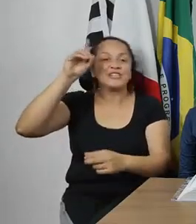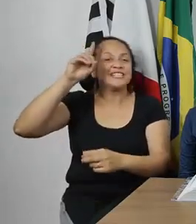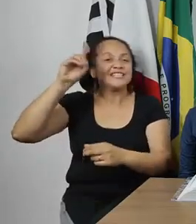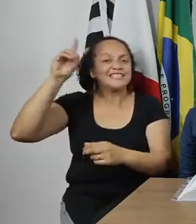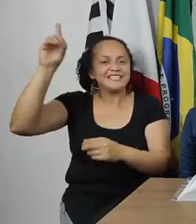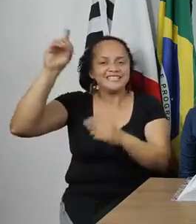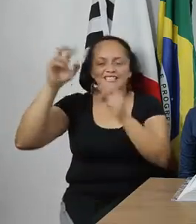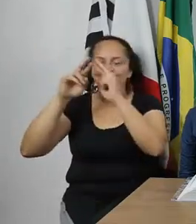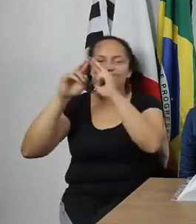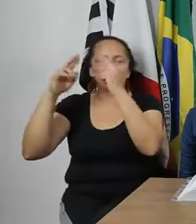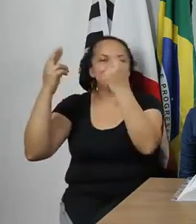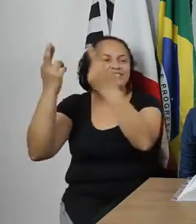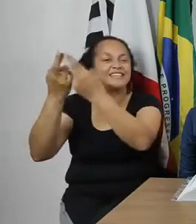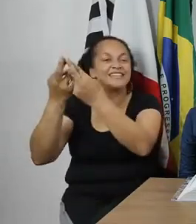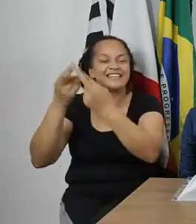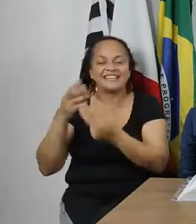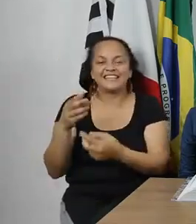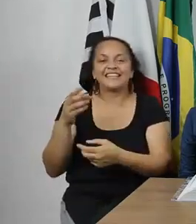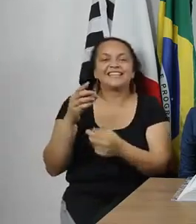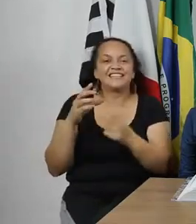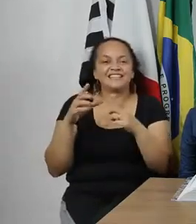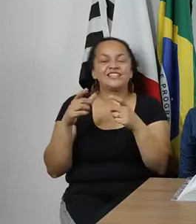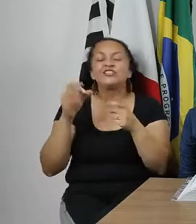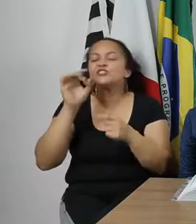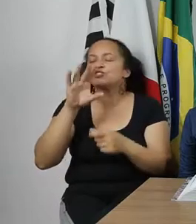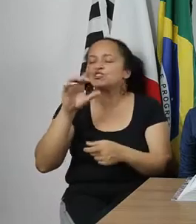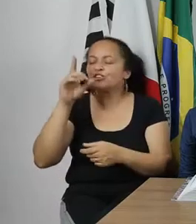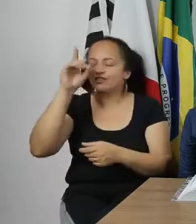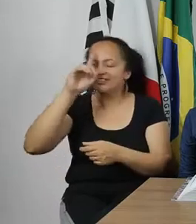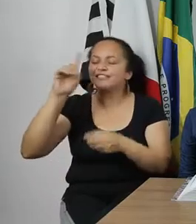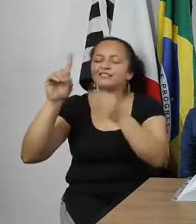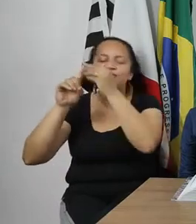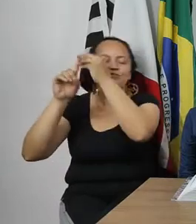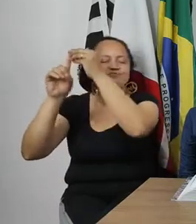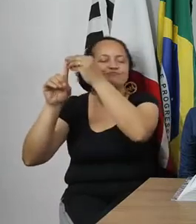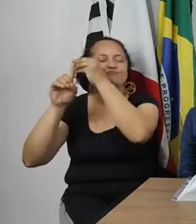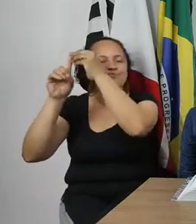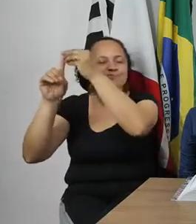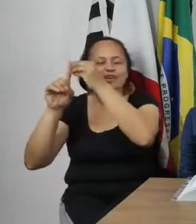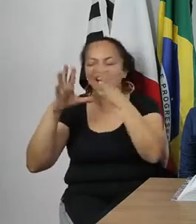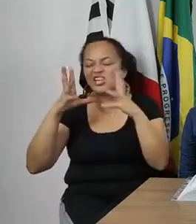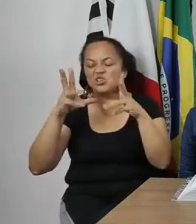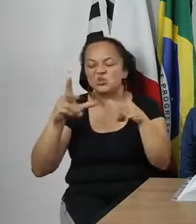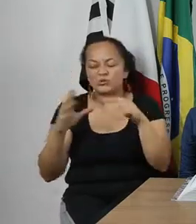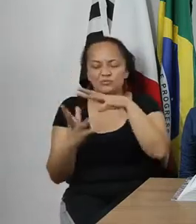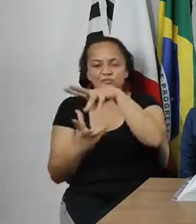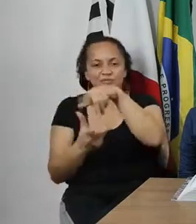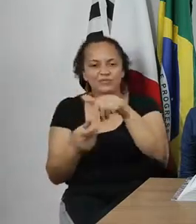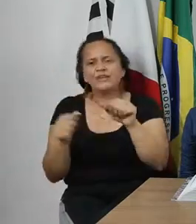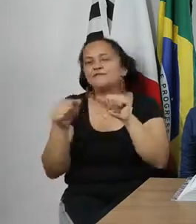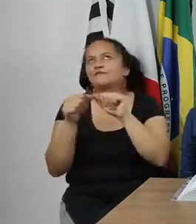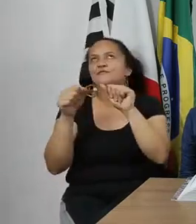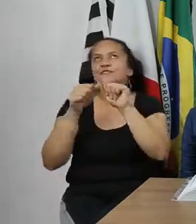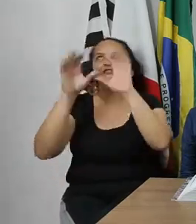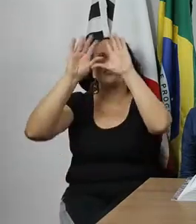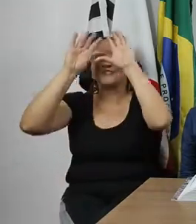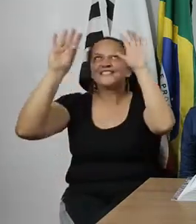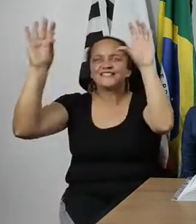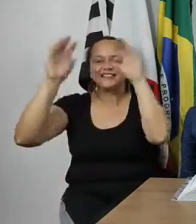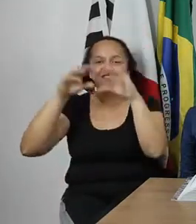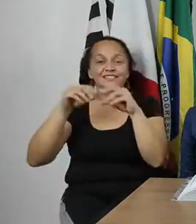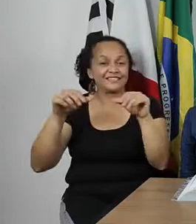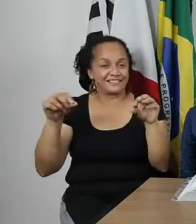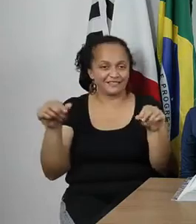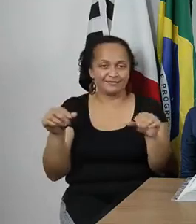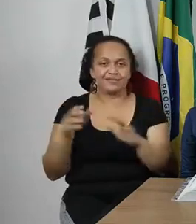os querubins, só tu és Deus sobre todos os reinos da terra, tu criaste os céus e a terra. Ezequias tinha